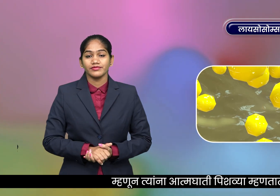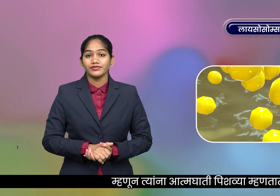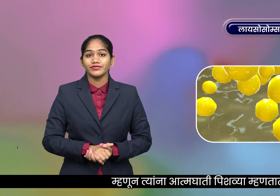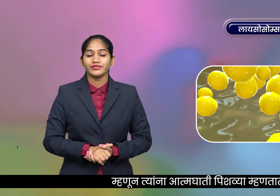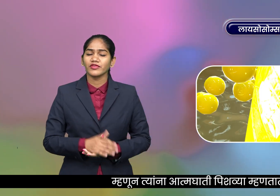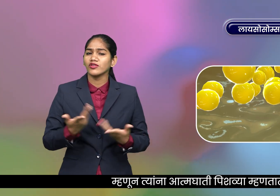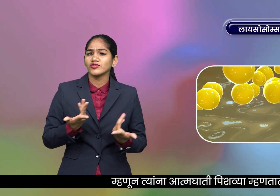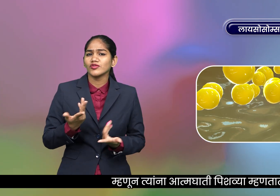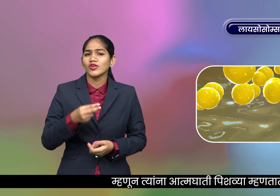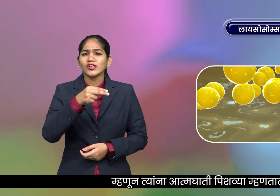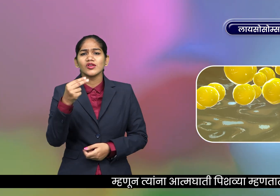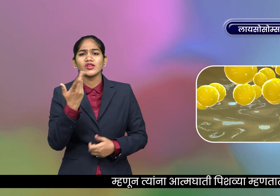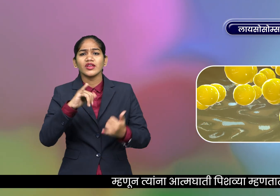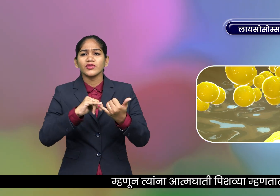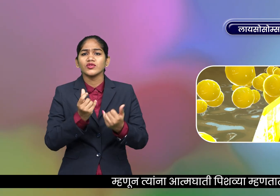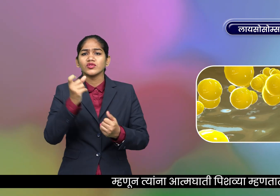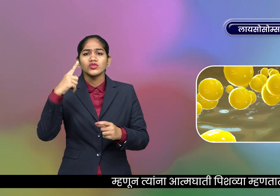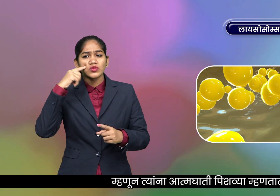म्हणून त्यांना आत्मघाती पिशव्या म्हणतात.